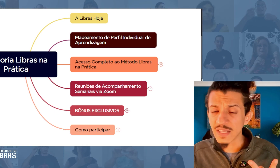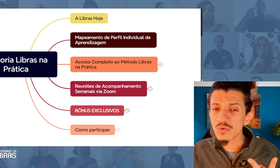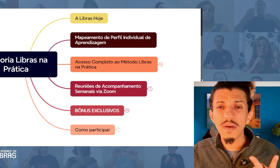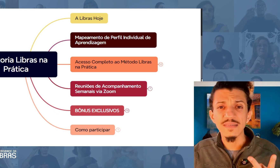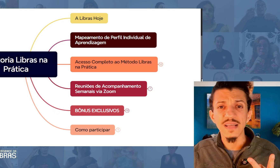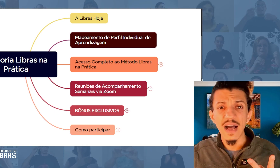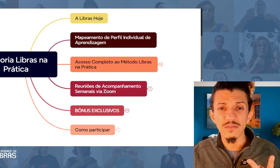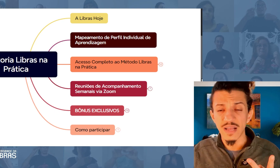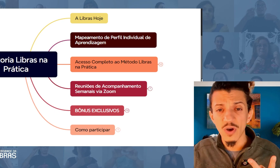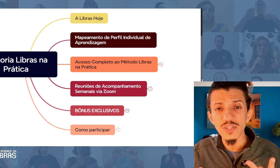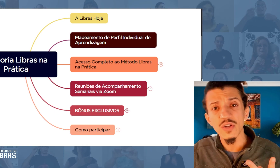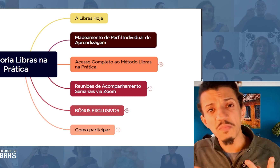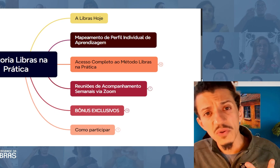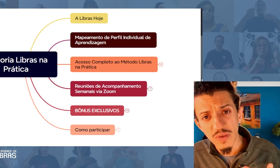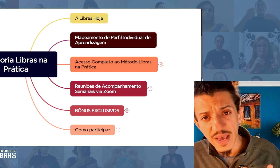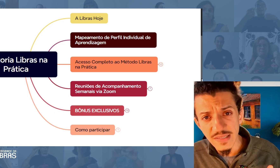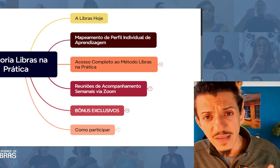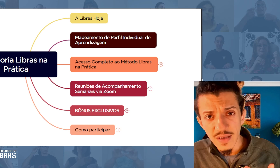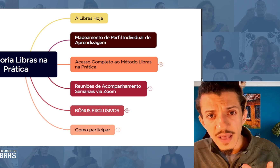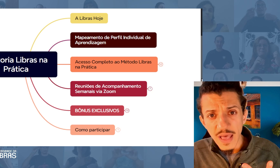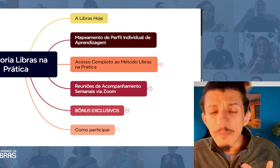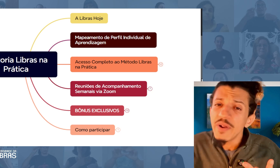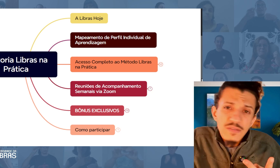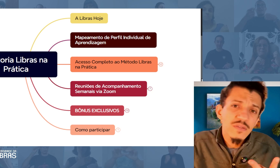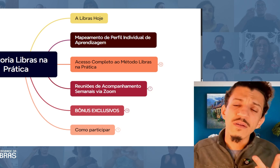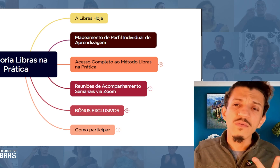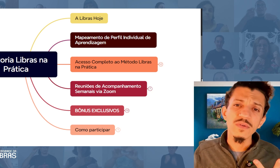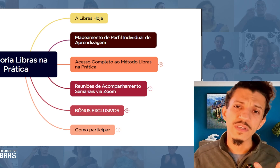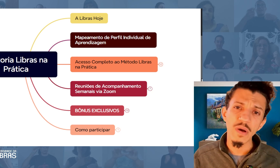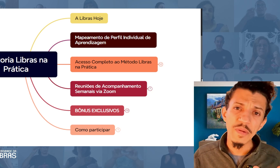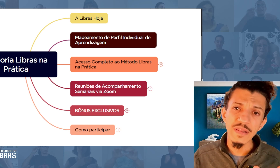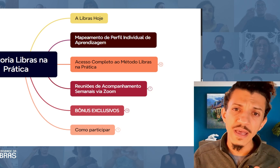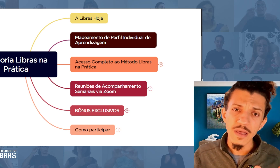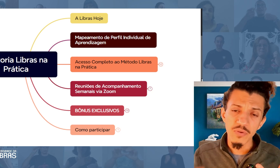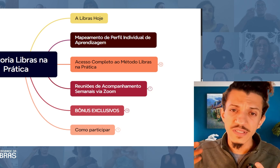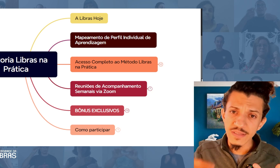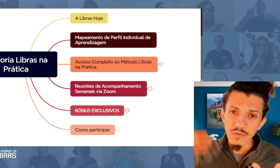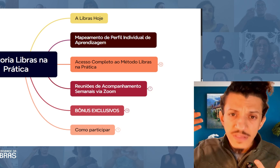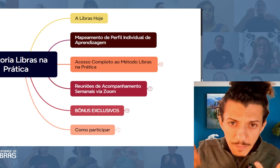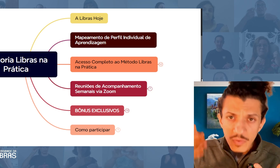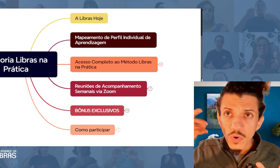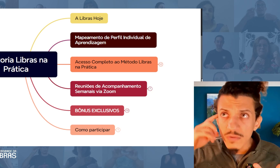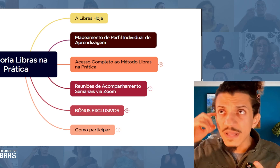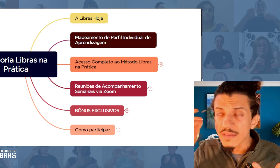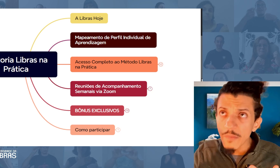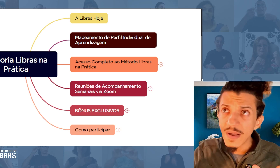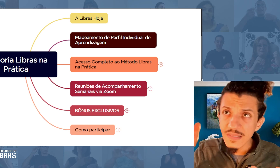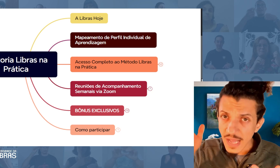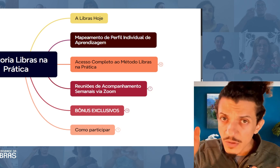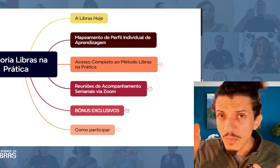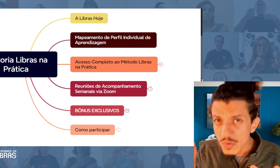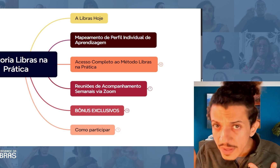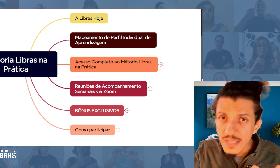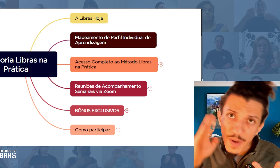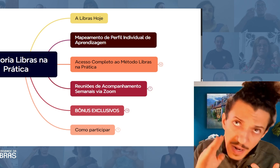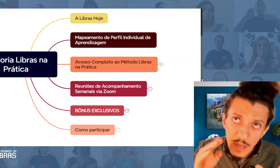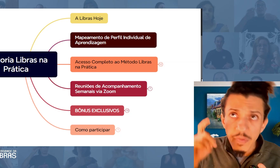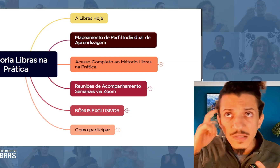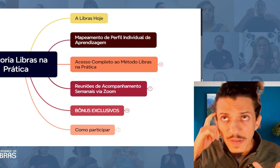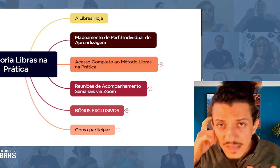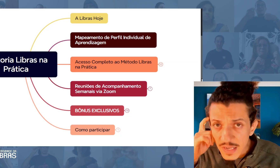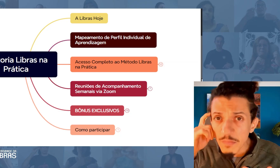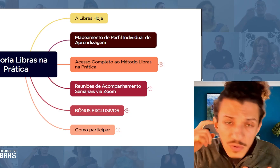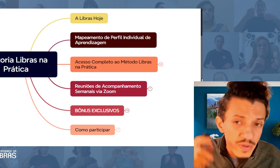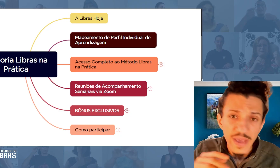Libras, é tudo baseado na lógica do português, é por isso que você não conseguiu aprender, porque você está o tempo todo tentando passar do português para